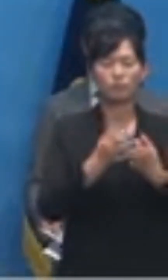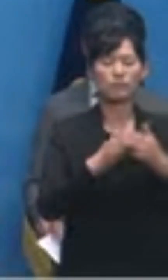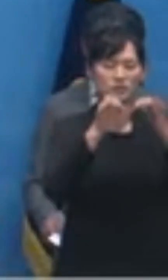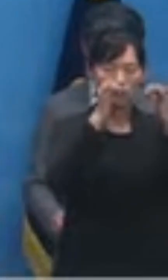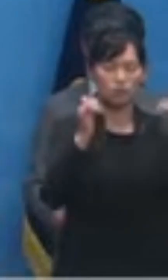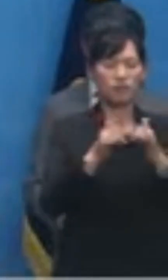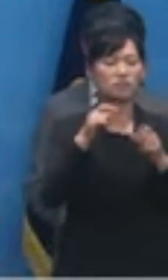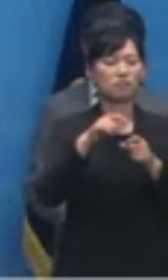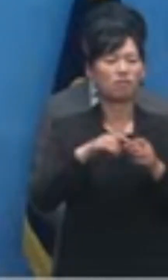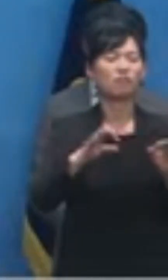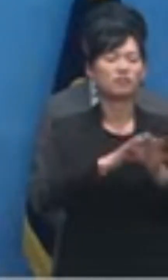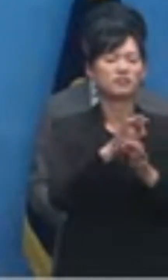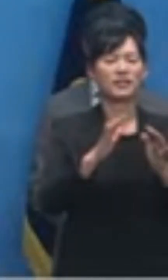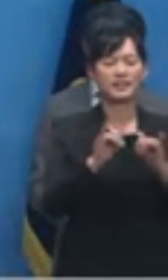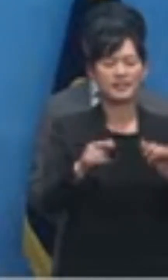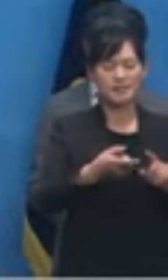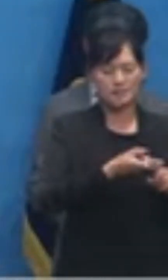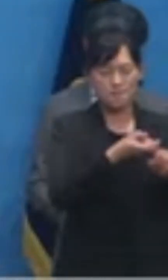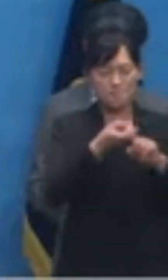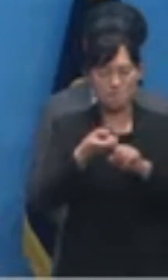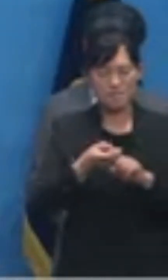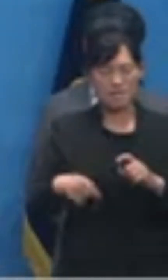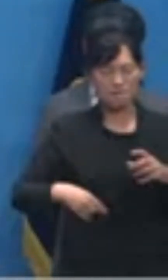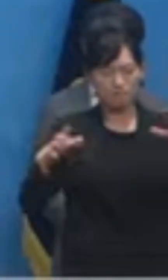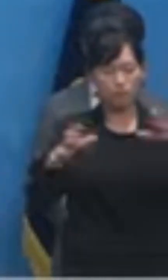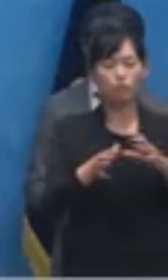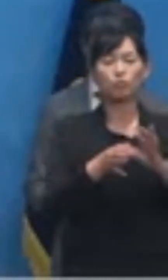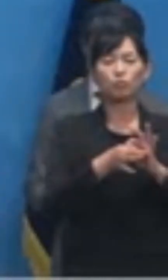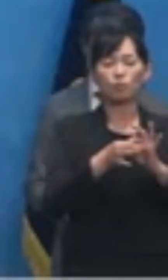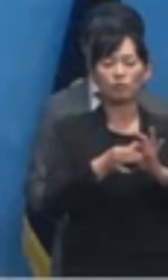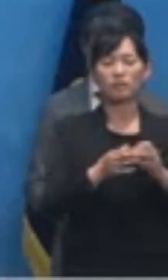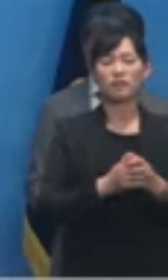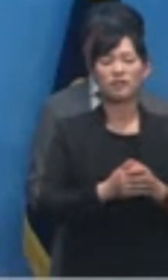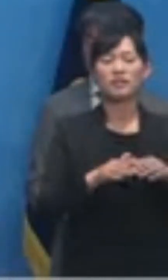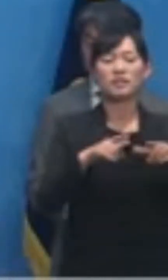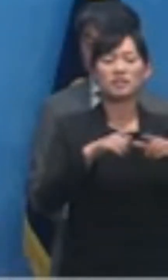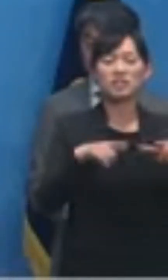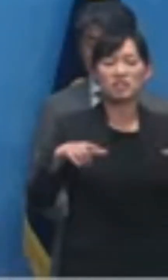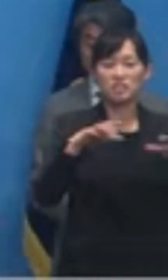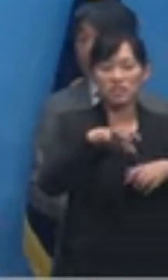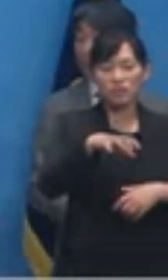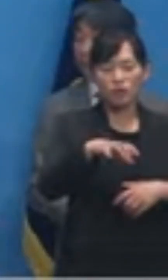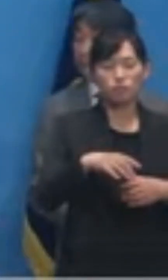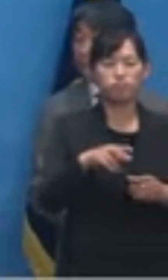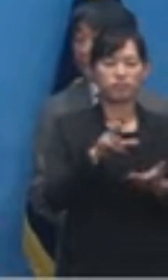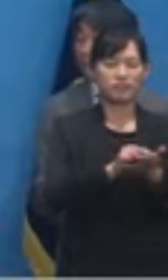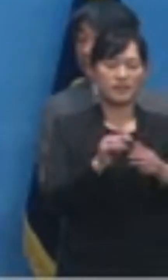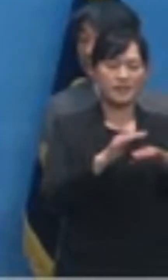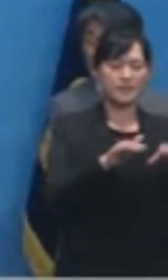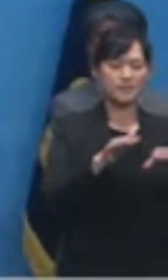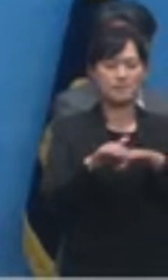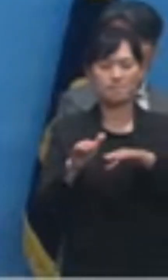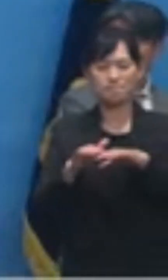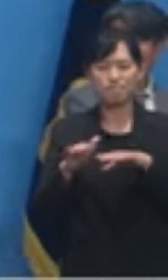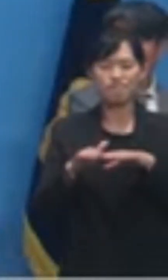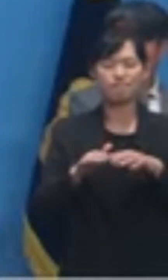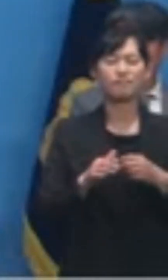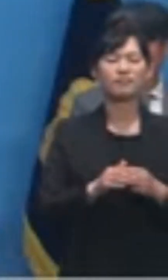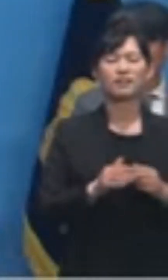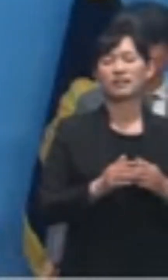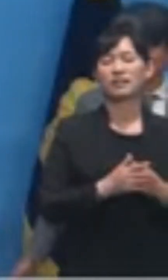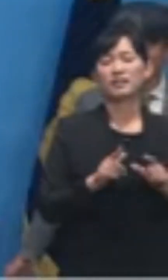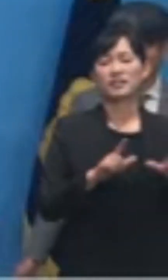사회적 경제인들은 연대와 협력을 통해서 지원 문제를 해결하는 주체로서 단단하게 버텨오고